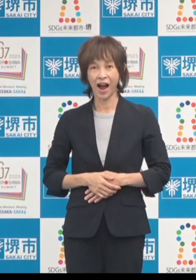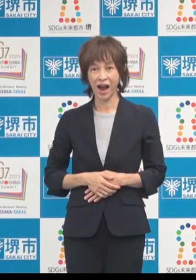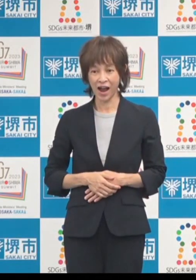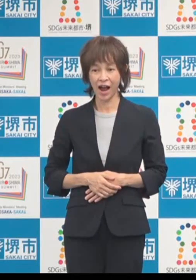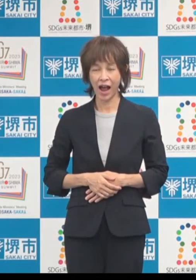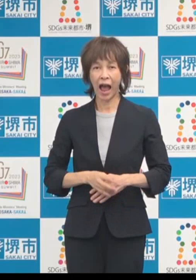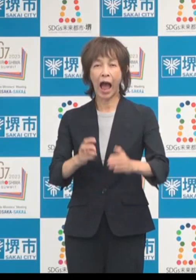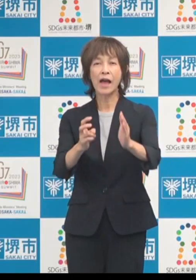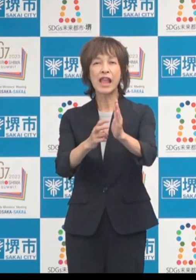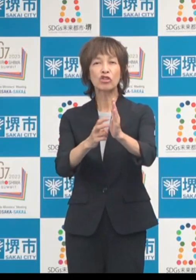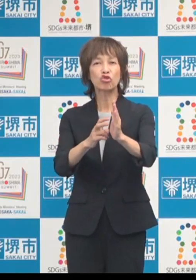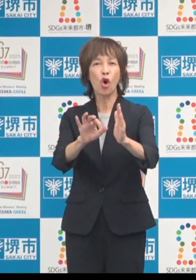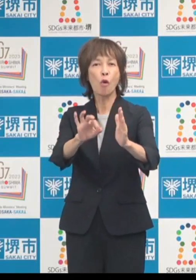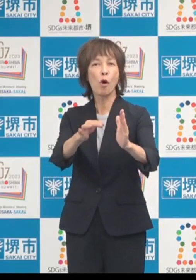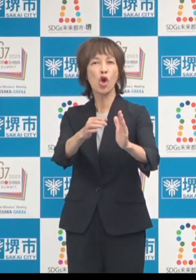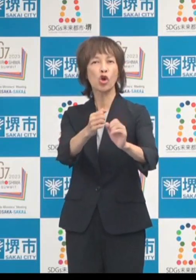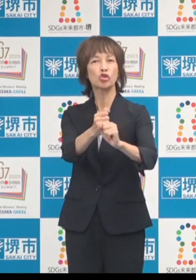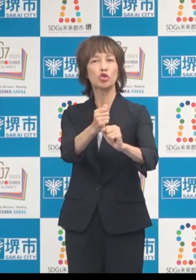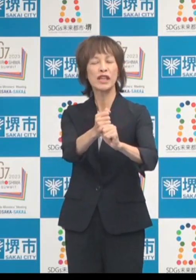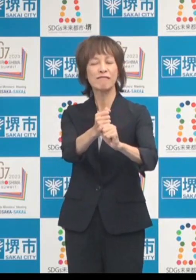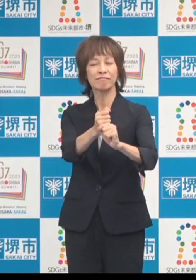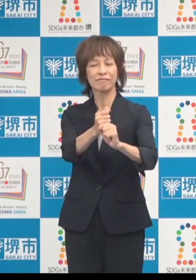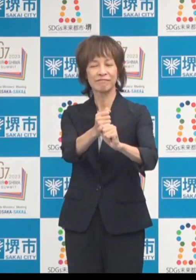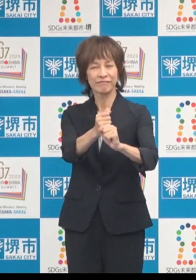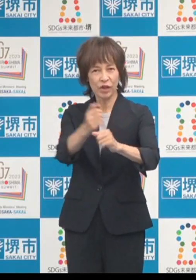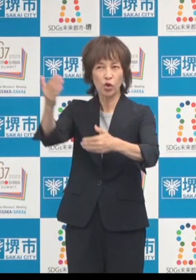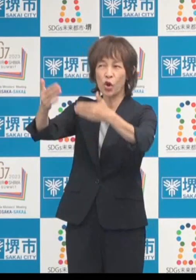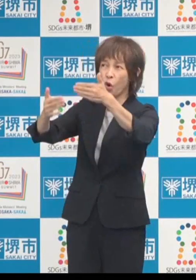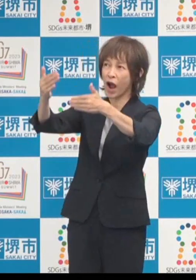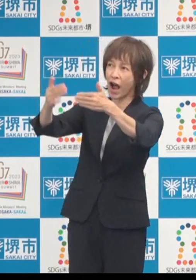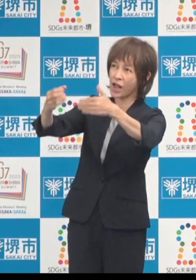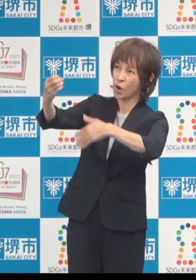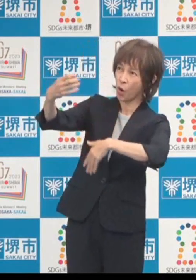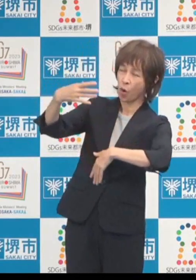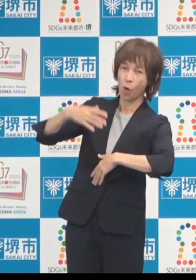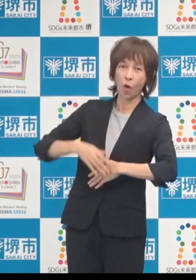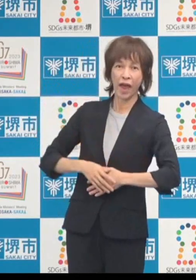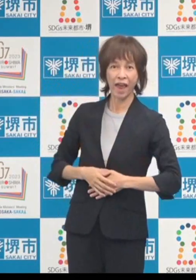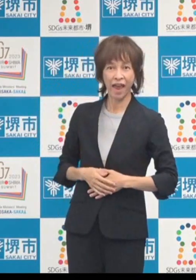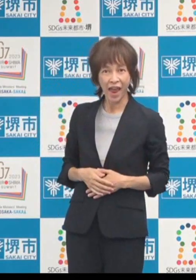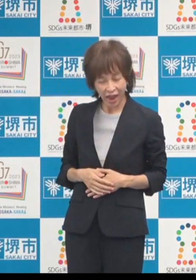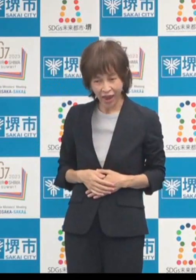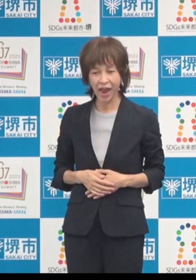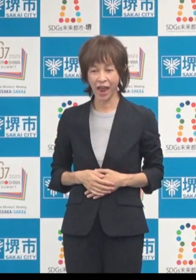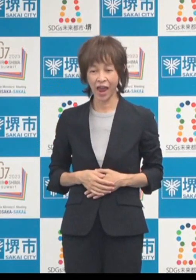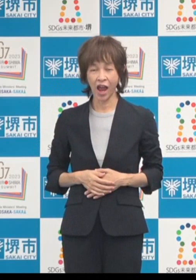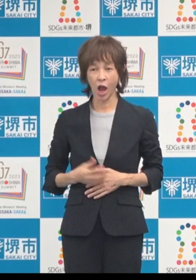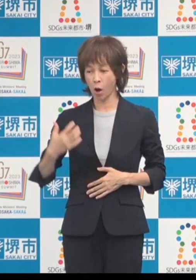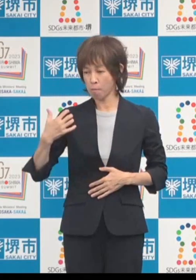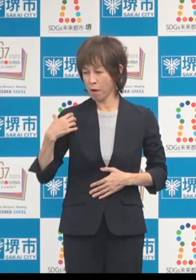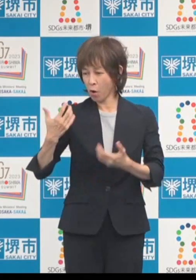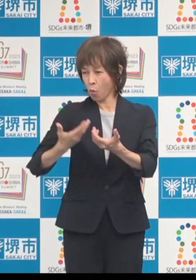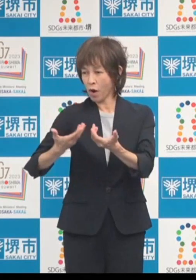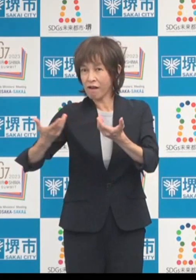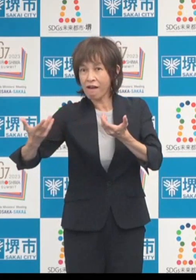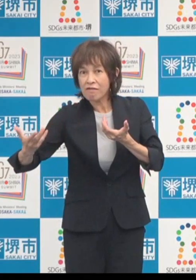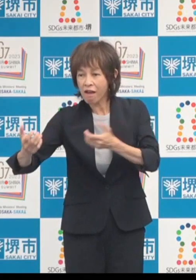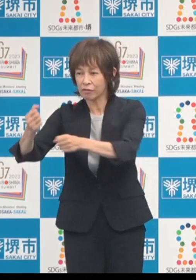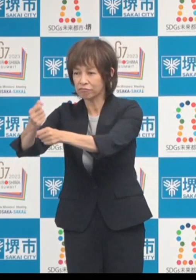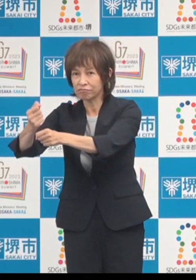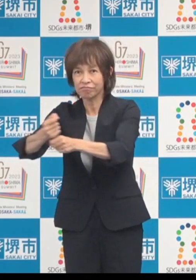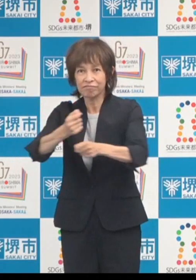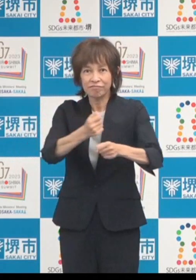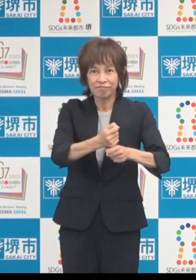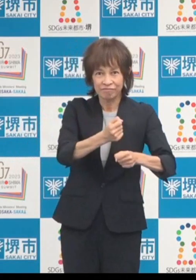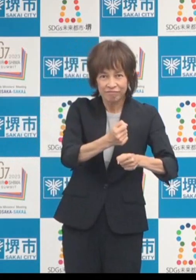ものづくりの歴史等を紹介する動画の放映でありましたり、分業による制作工程を展示をいたします